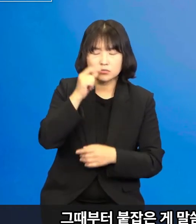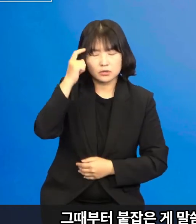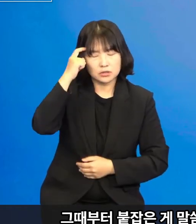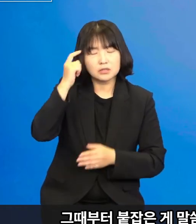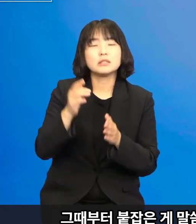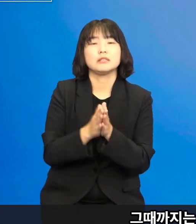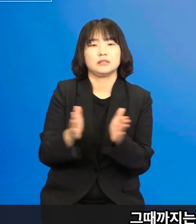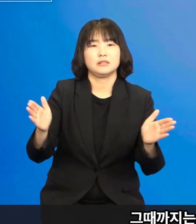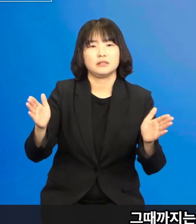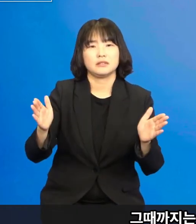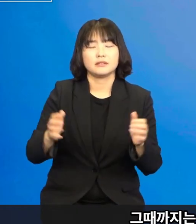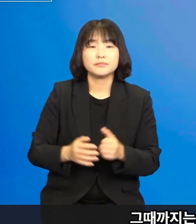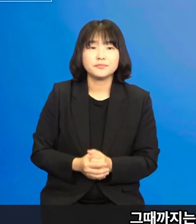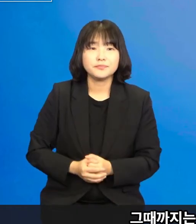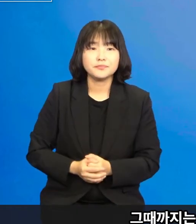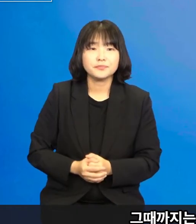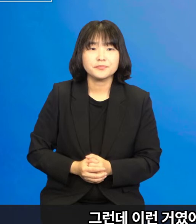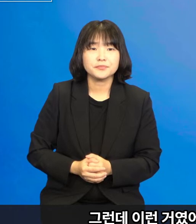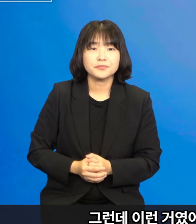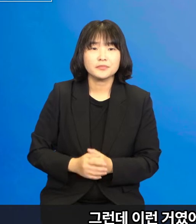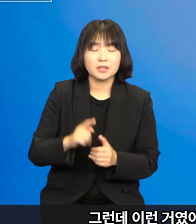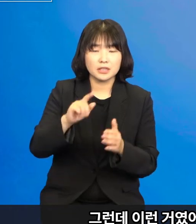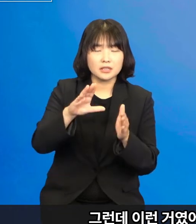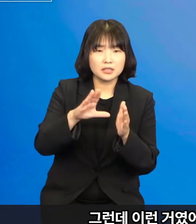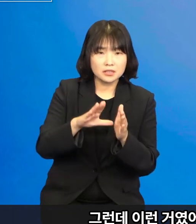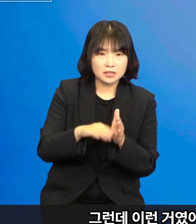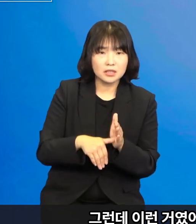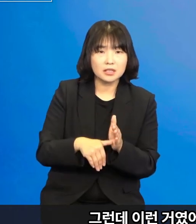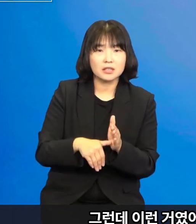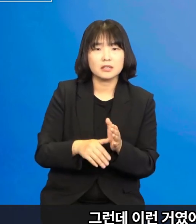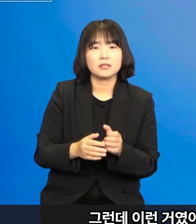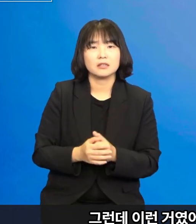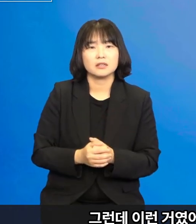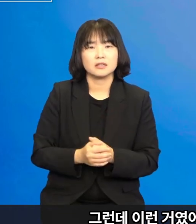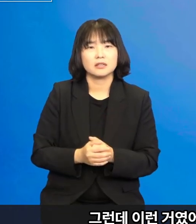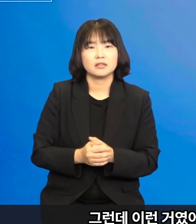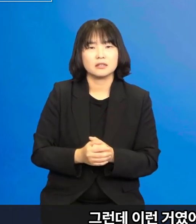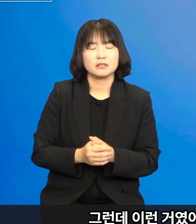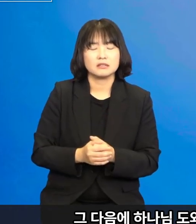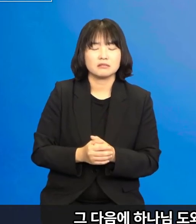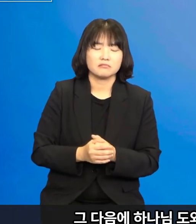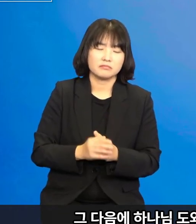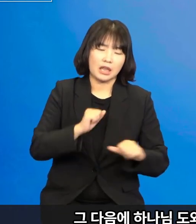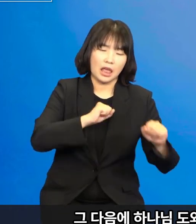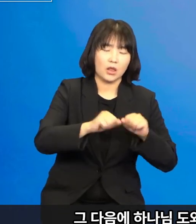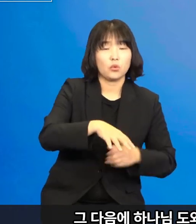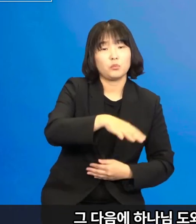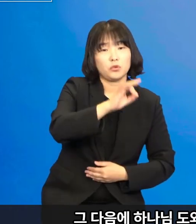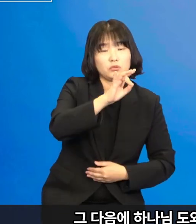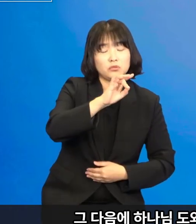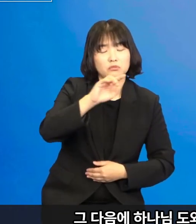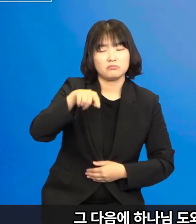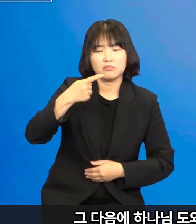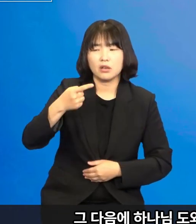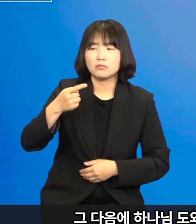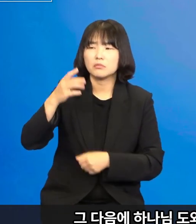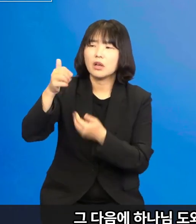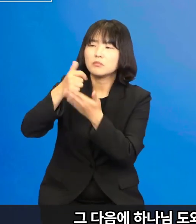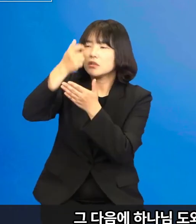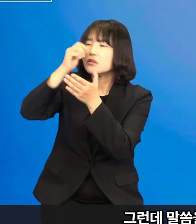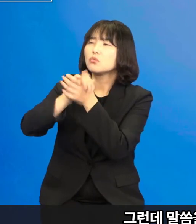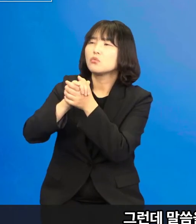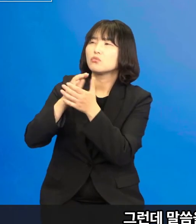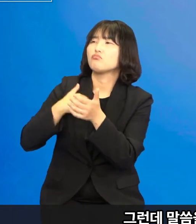붙잡죠. 그때까지는 안 믿은 건 아니에요. 근데 이런 거였어요. 행동한다. 먼저 행동해요. 그 다음에 하나님 도와주세요. 이런 식이었던